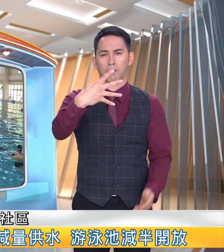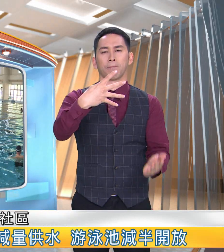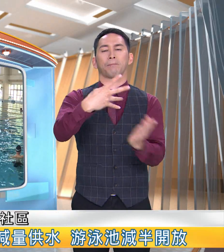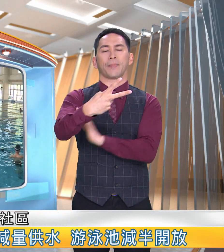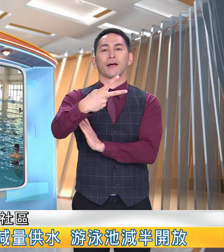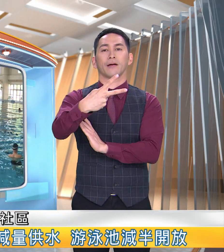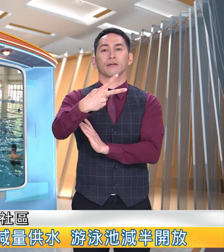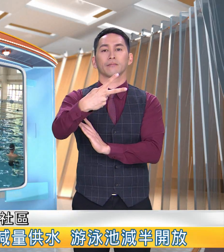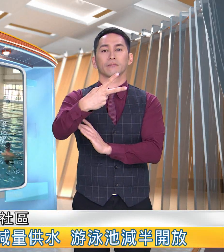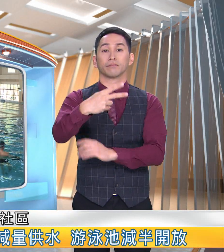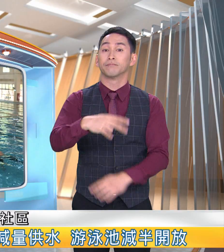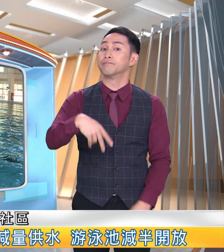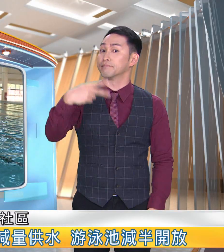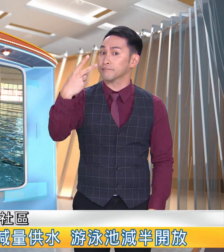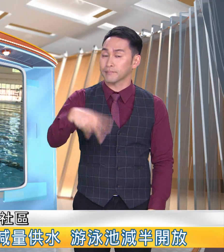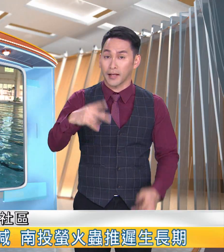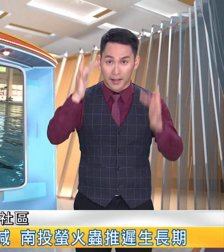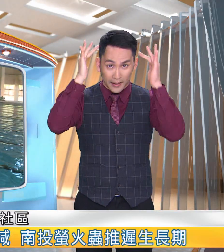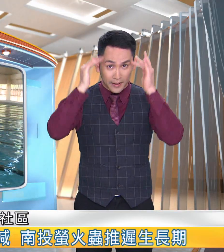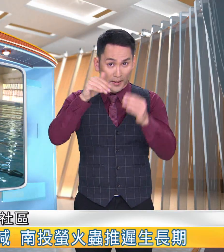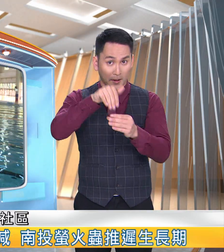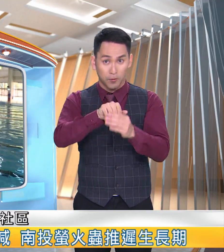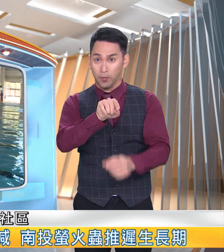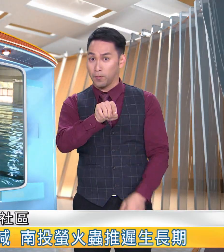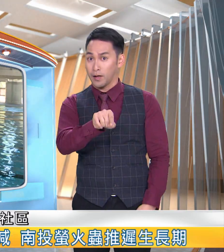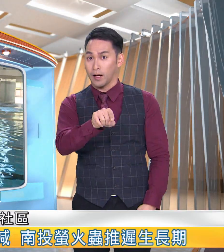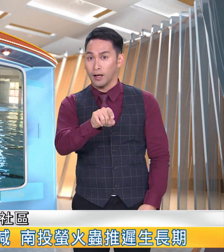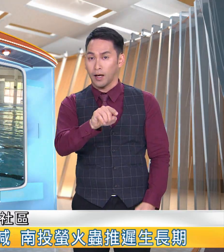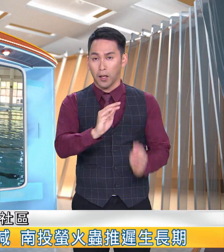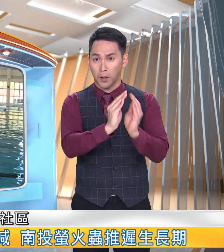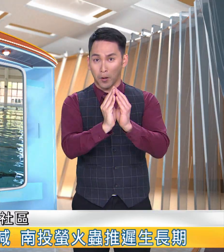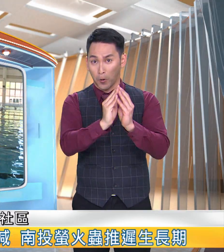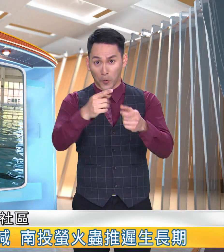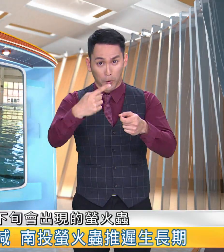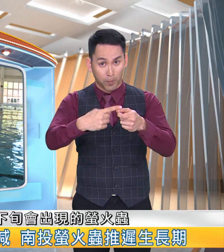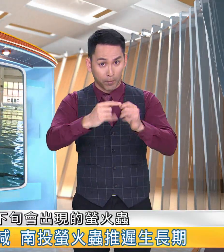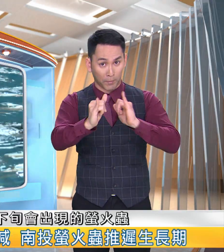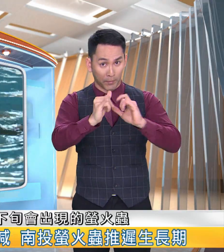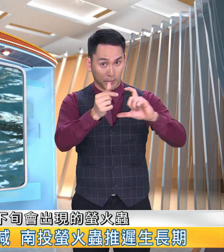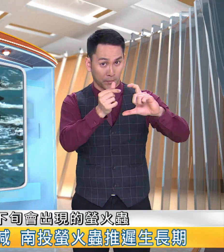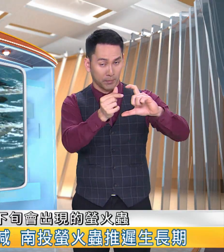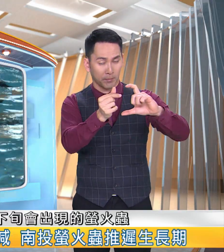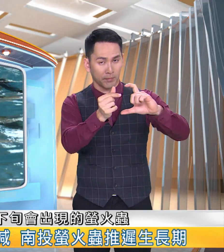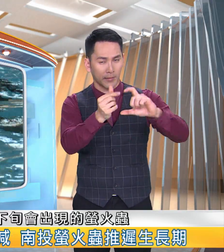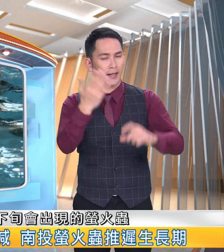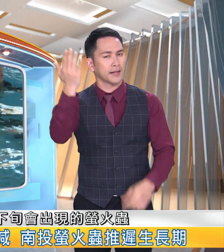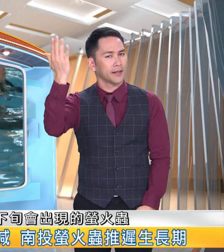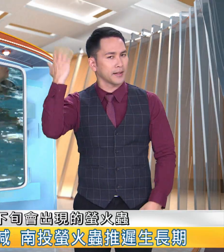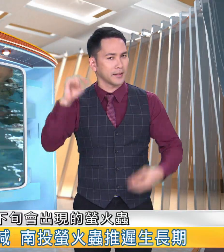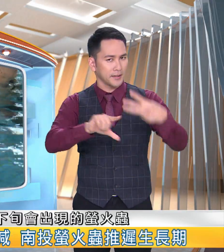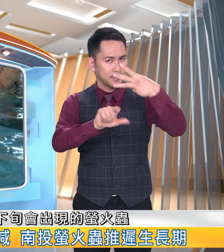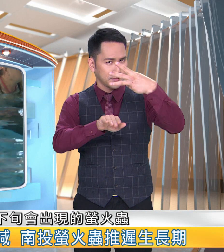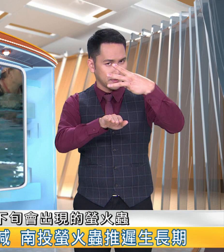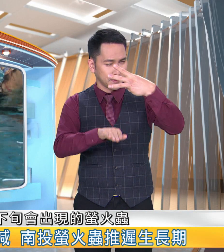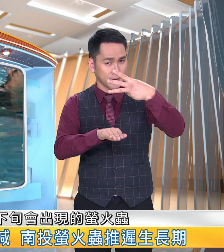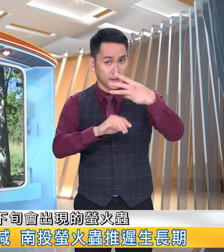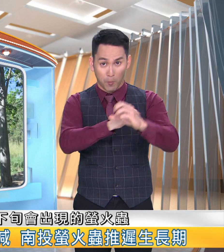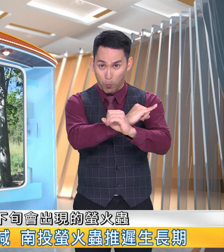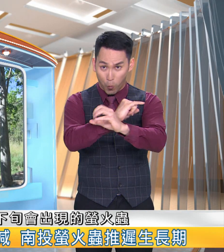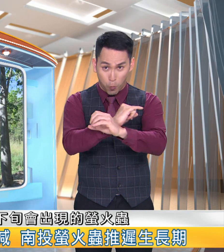而另外，在南投淘米社区也发现，以往三月下旬会出现的萤